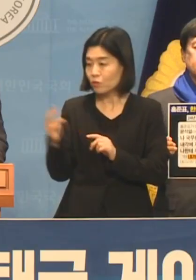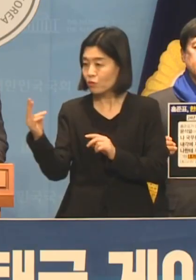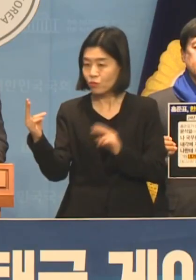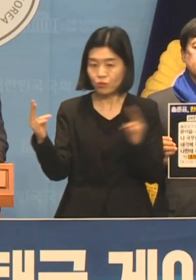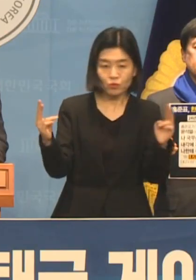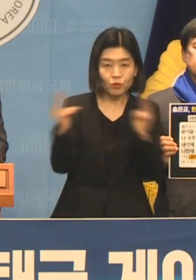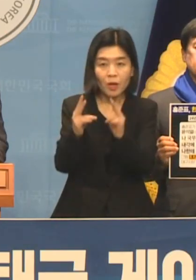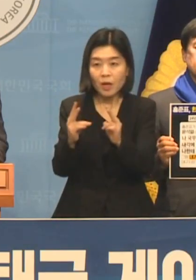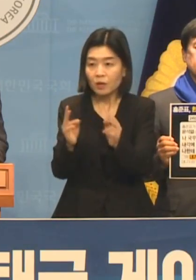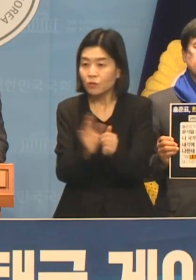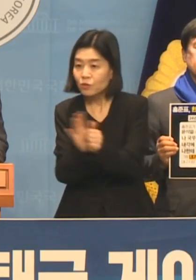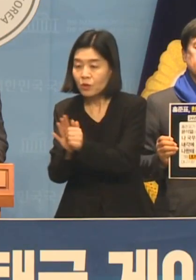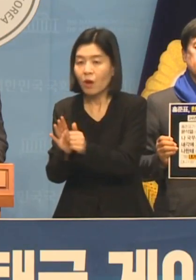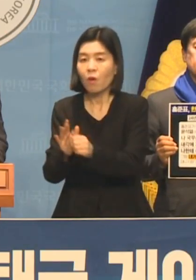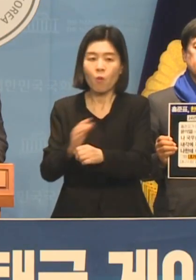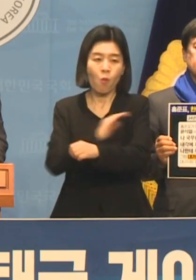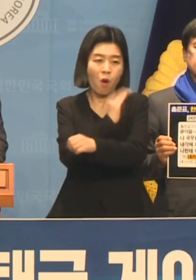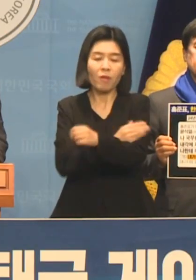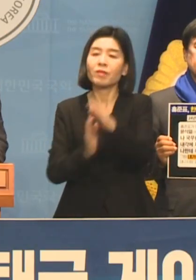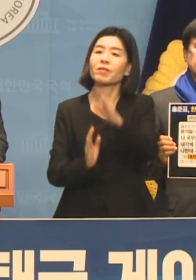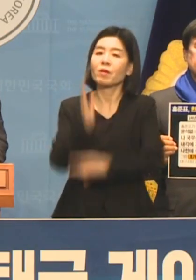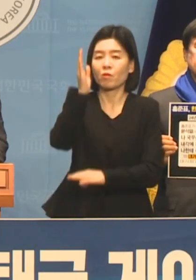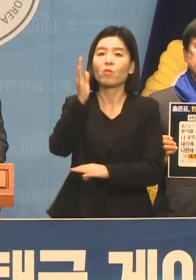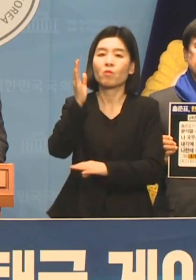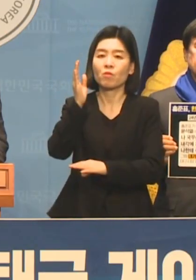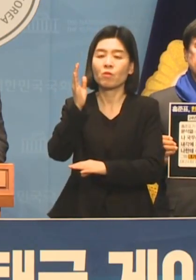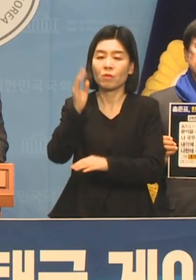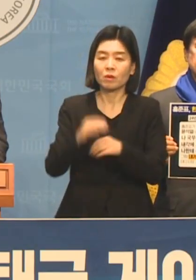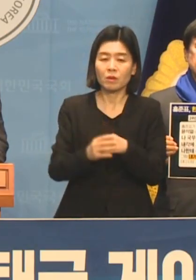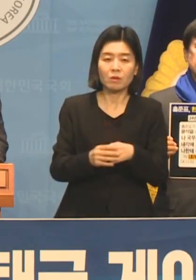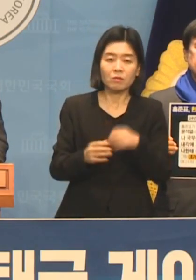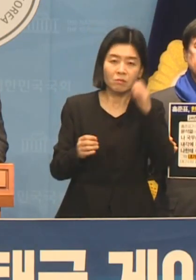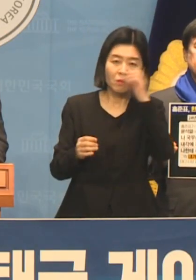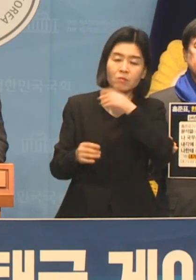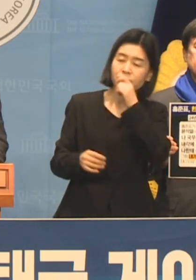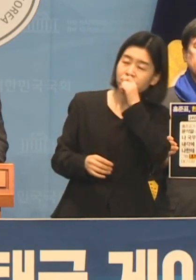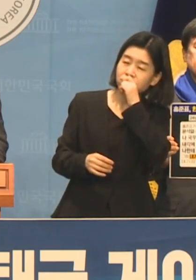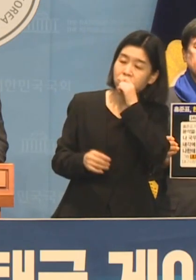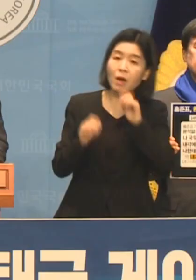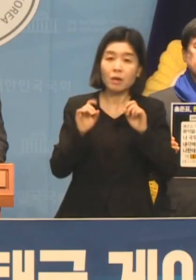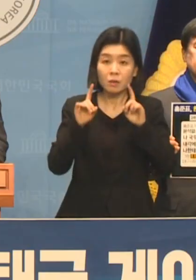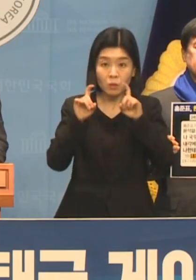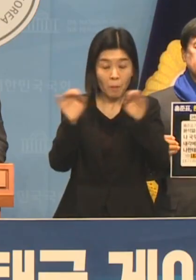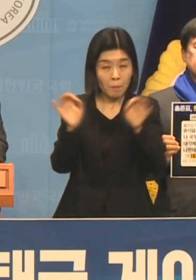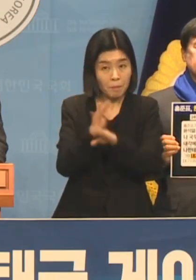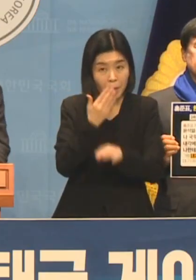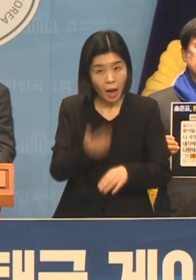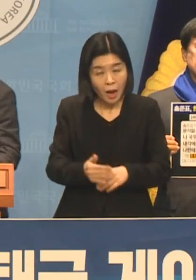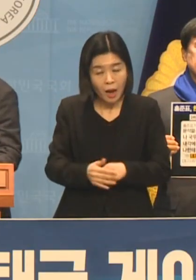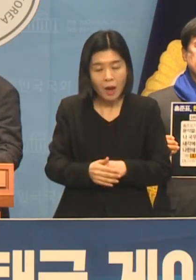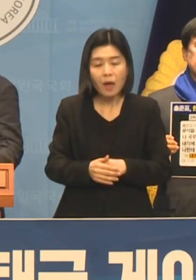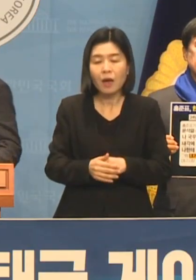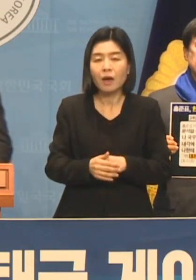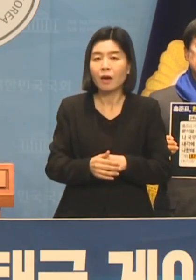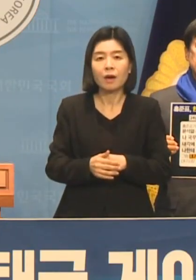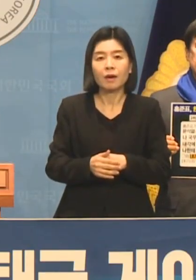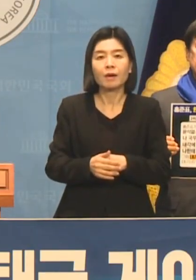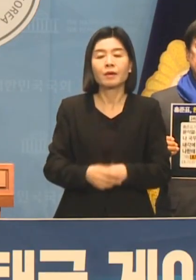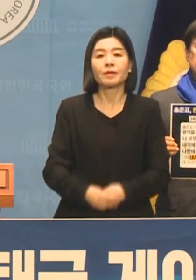남용 의혹으로 직결됩니다. 입 다물고 있으면 의혹이 덮어집니까?